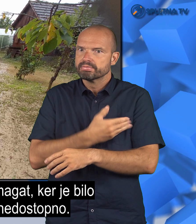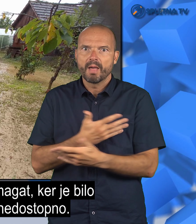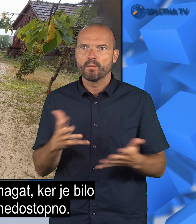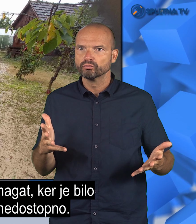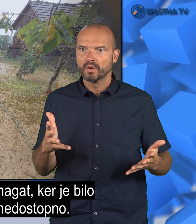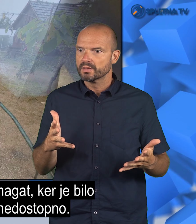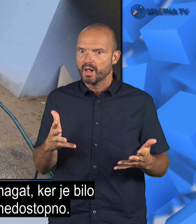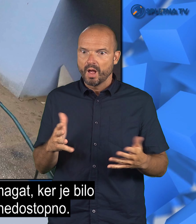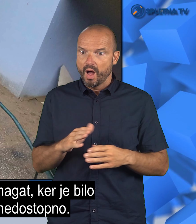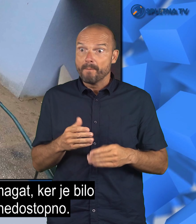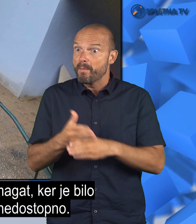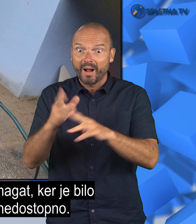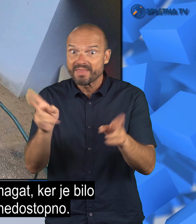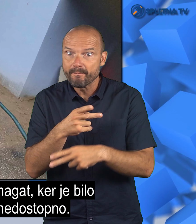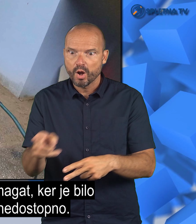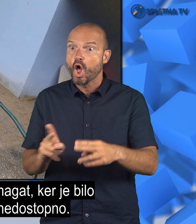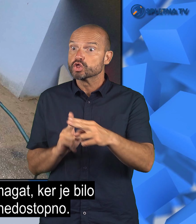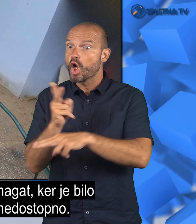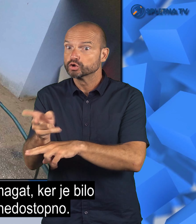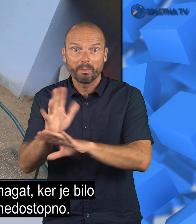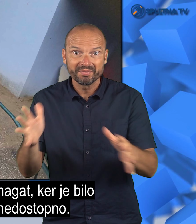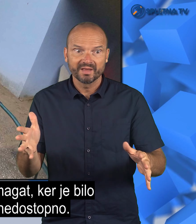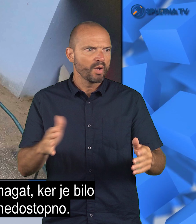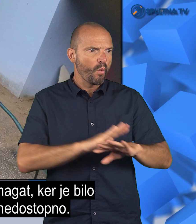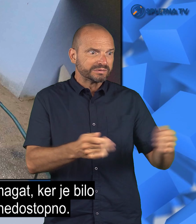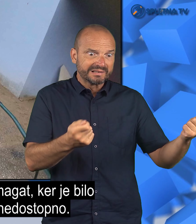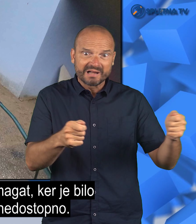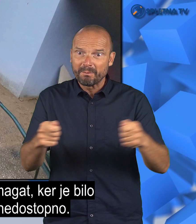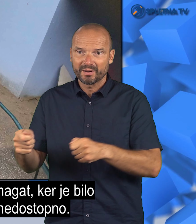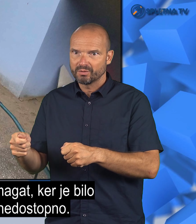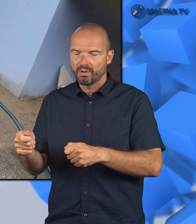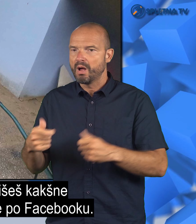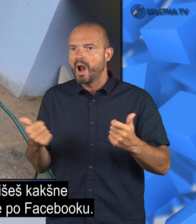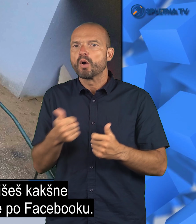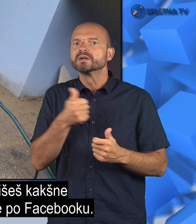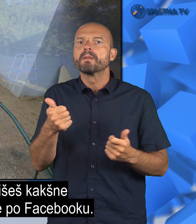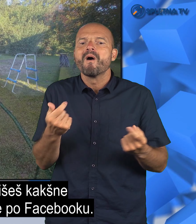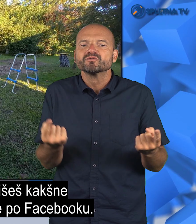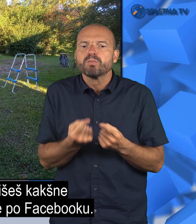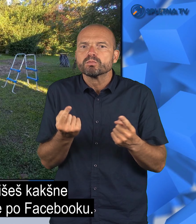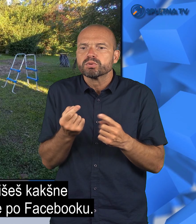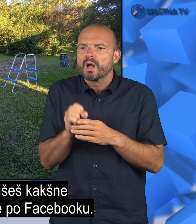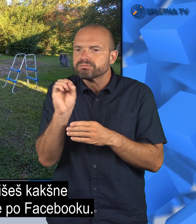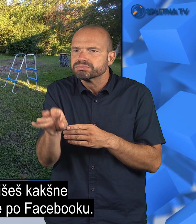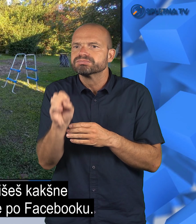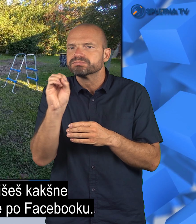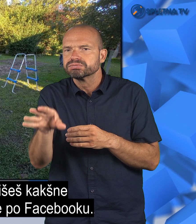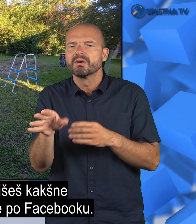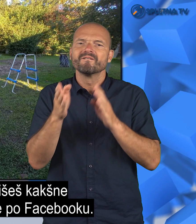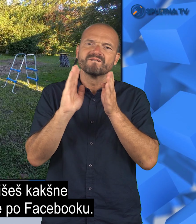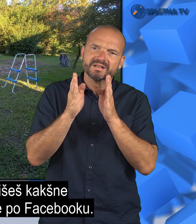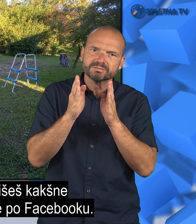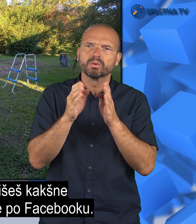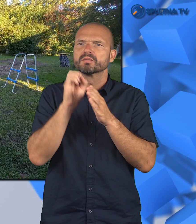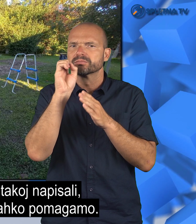moreš pomagati, ker je bilo vse zaprto, nedostopno. Lahko samo pišeš kakšne spodbudne besede po Facebooku,